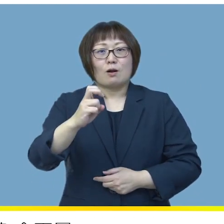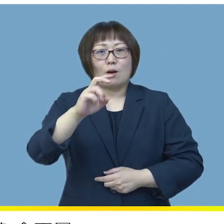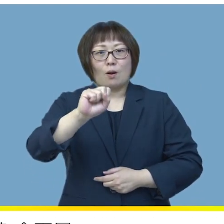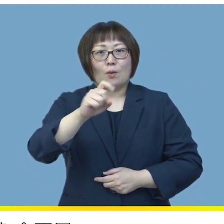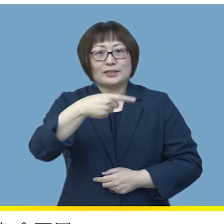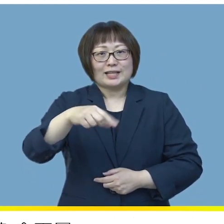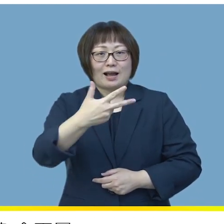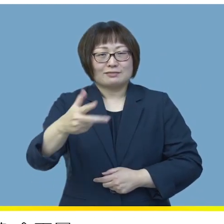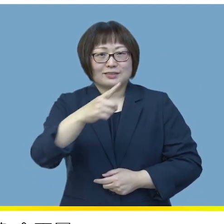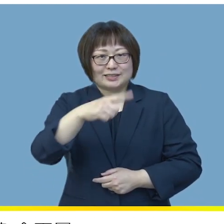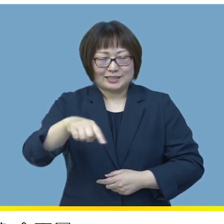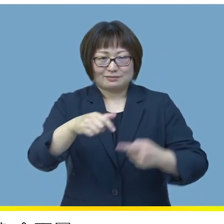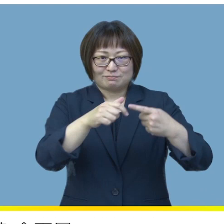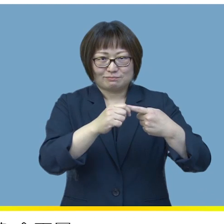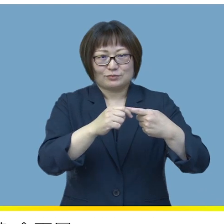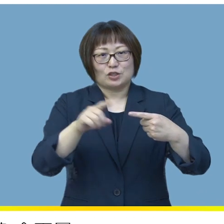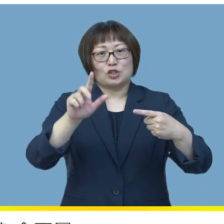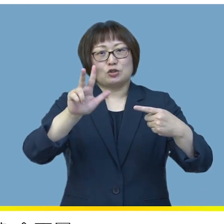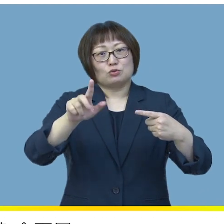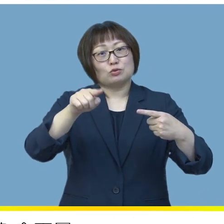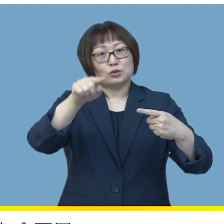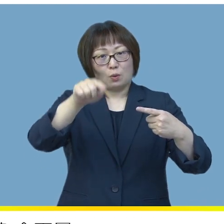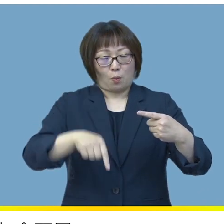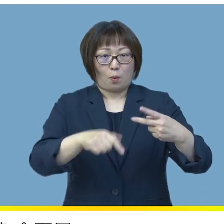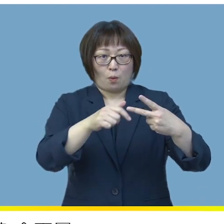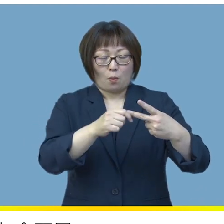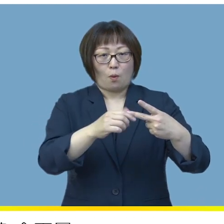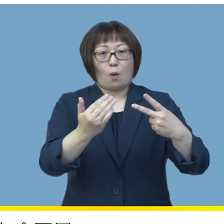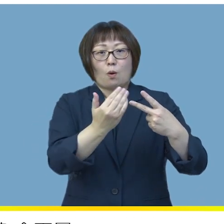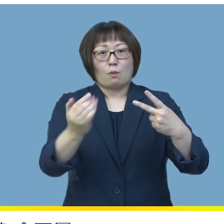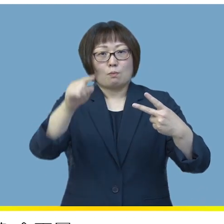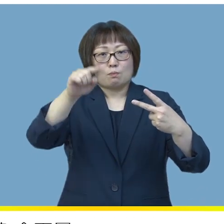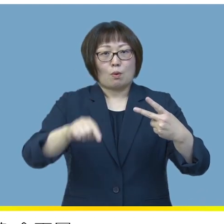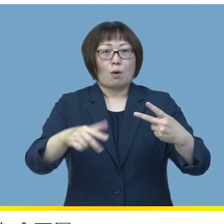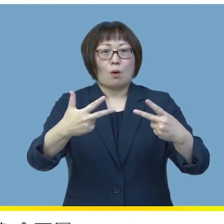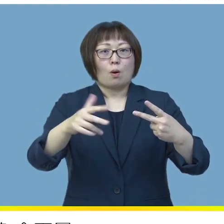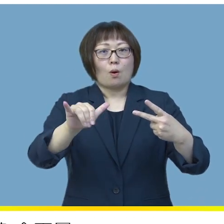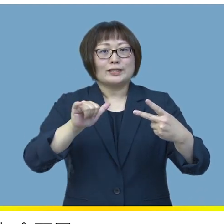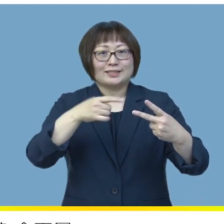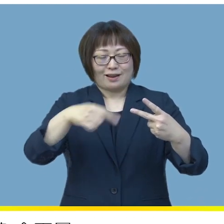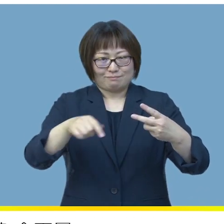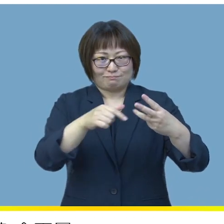ルソーbeauchamp ほかを開催します